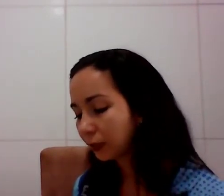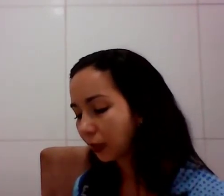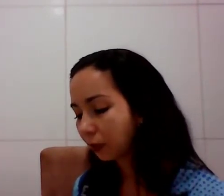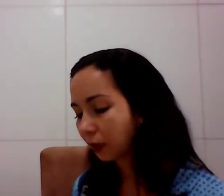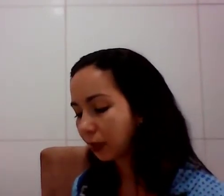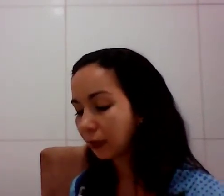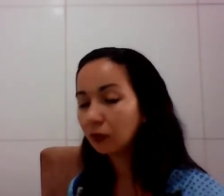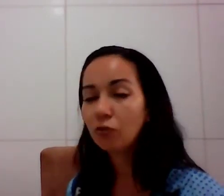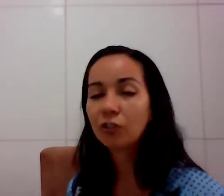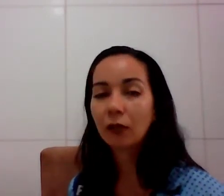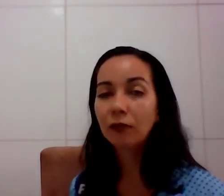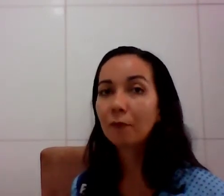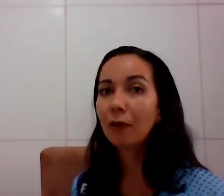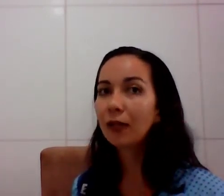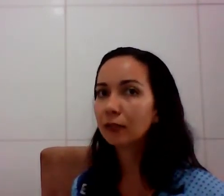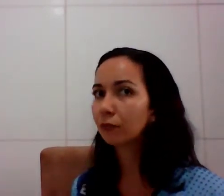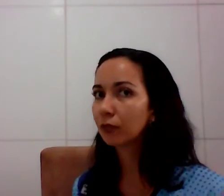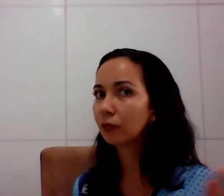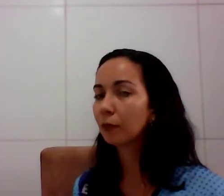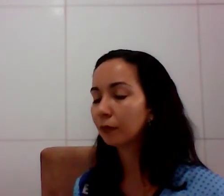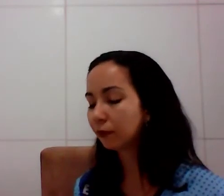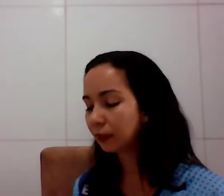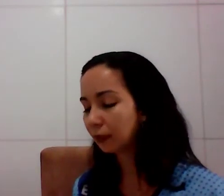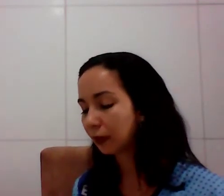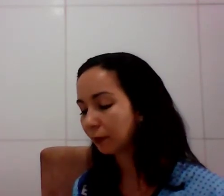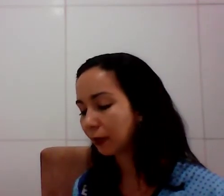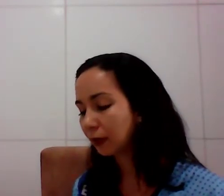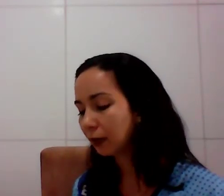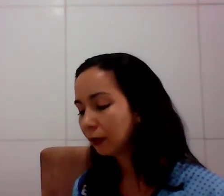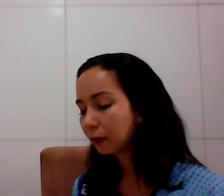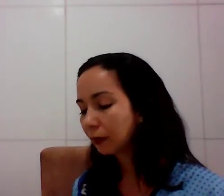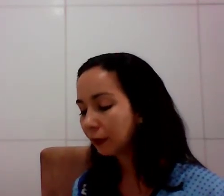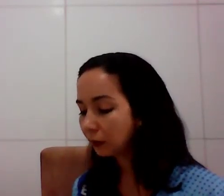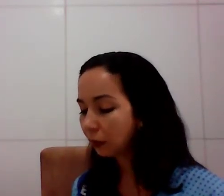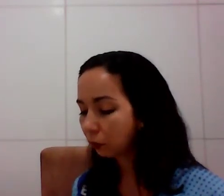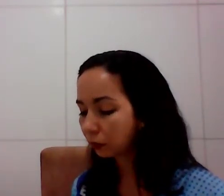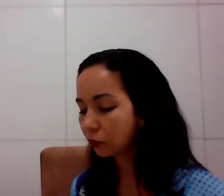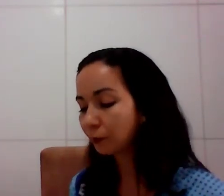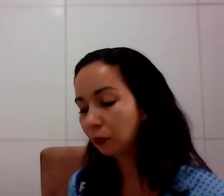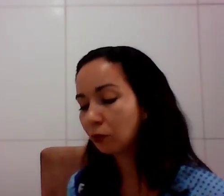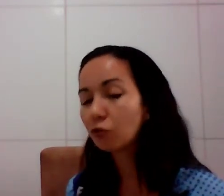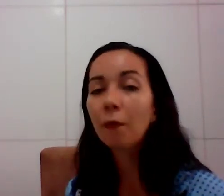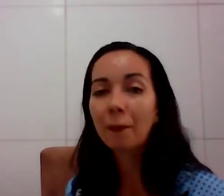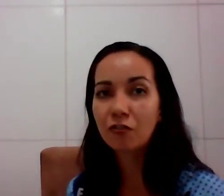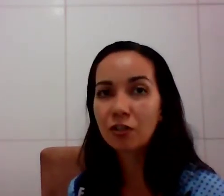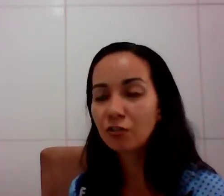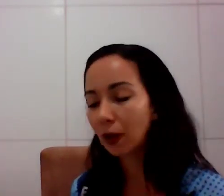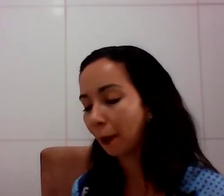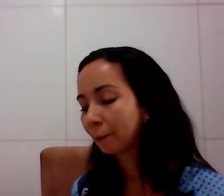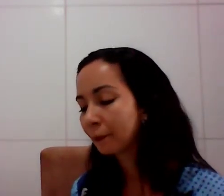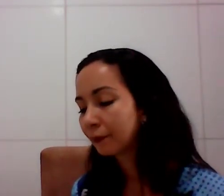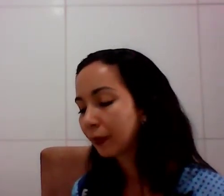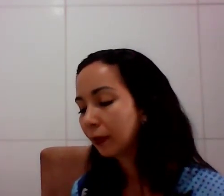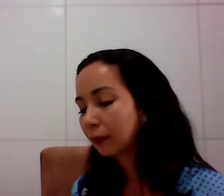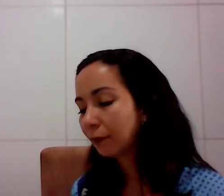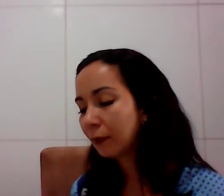Serra localizada no estado da Bahia. Se você também puder visitar a Bahia, também tem outras pinturas rupestres lá. Também